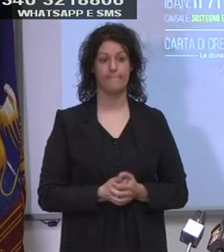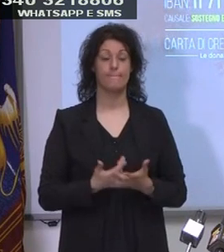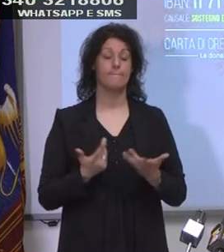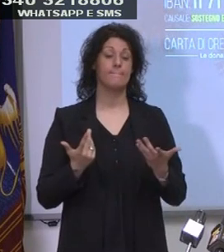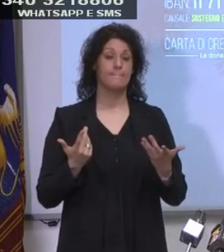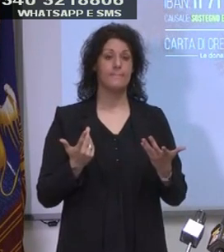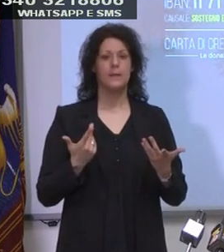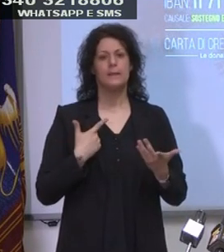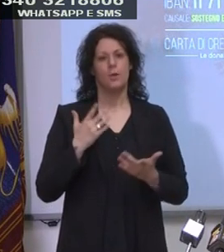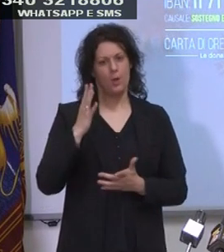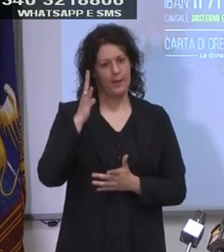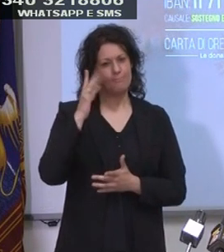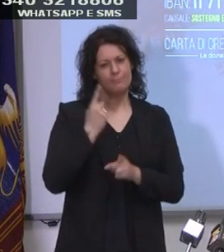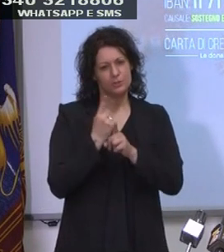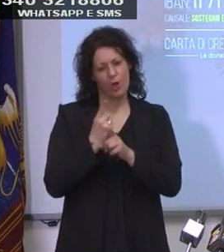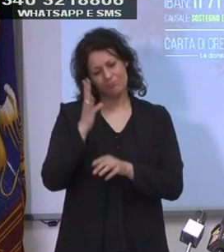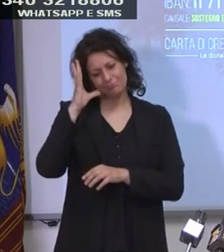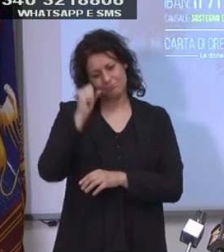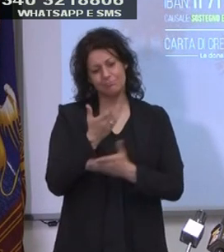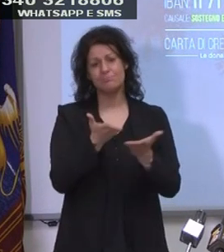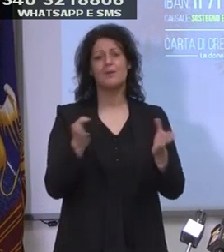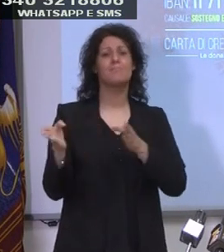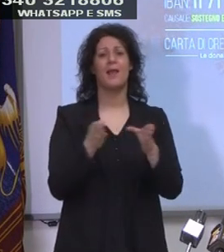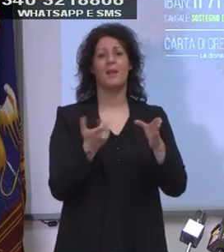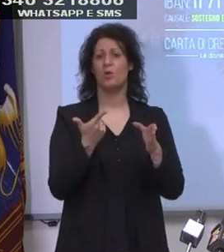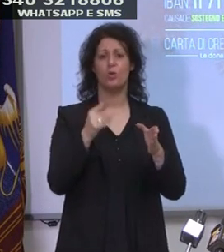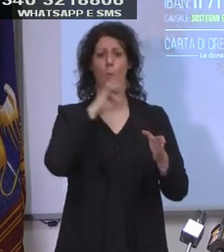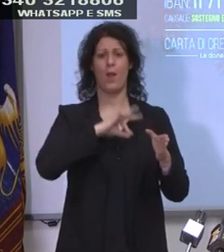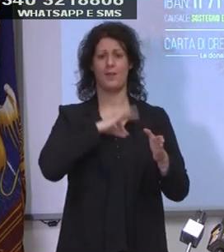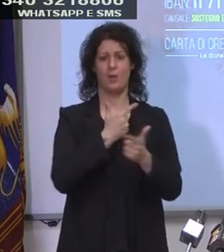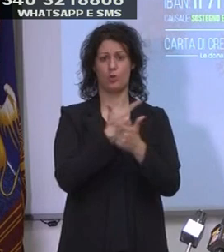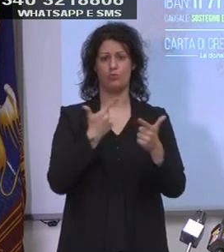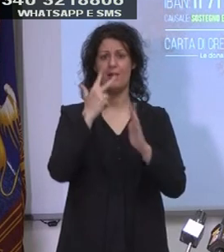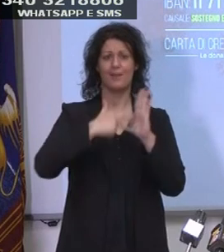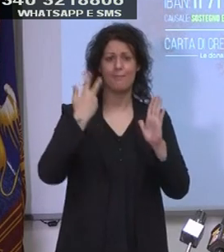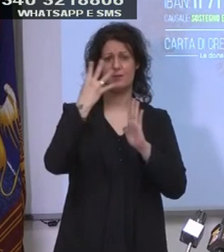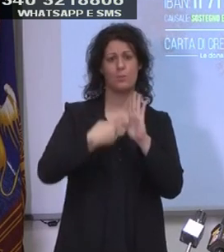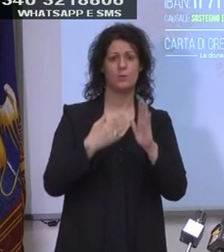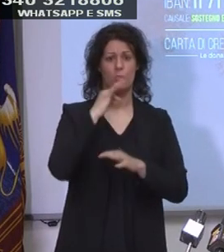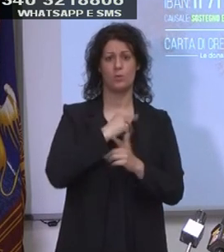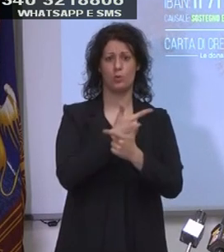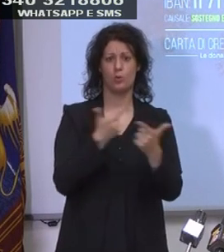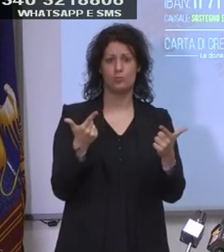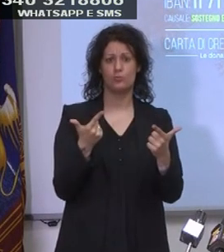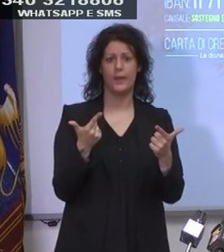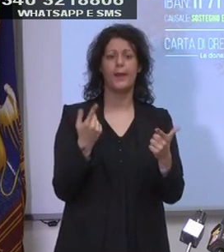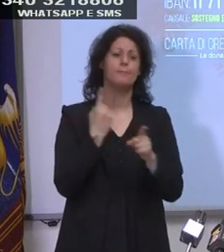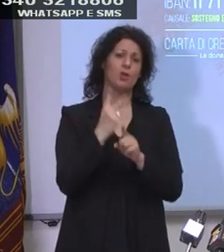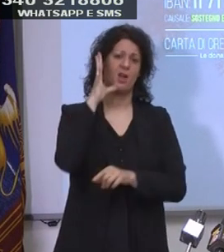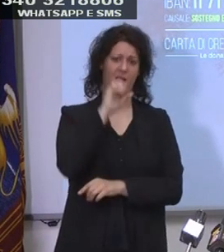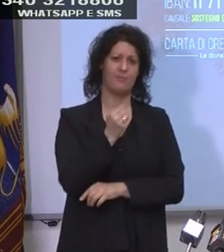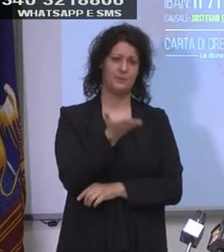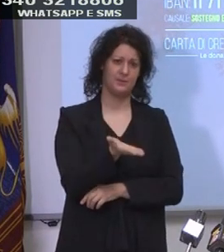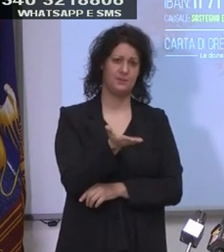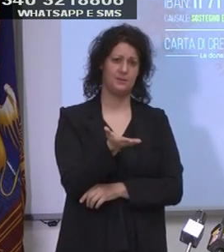va compresa le difficoltà di chi non sta facendo fatturato da 3-4 mesi. Dall'altro capisco anche, perché poi non faccio parte di coloro